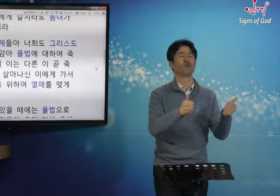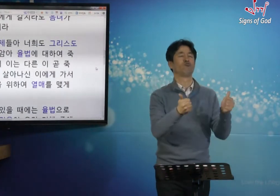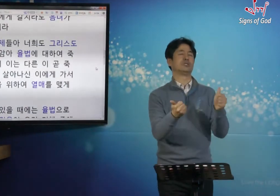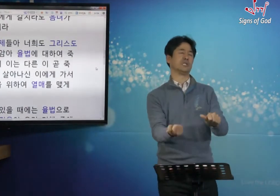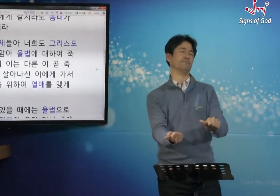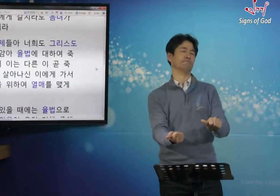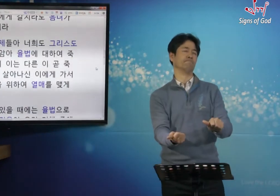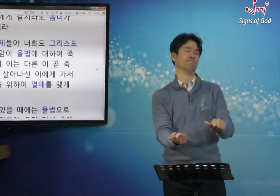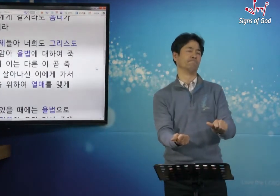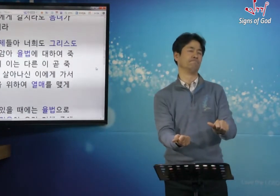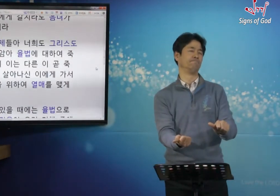되어서 죽으셨습니다.